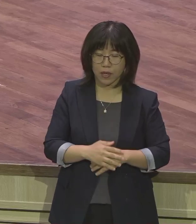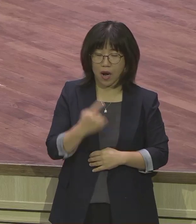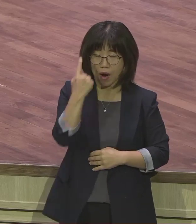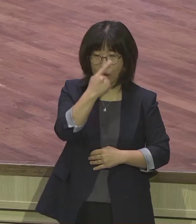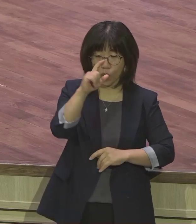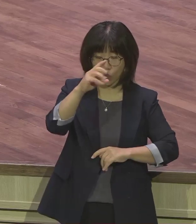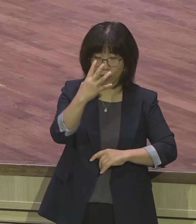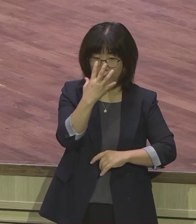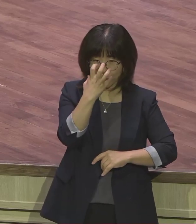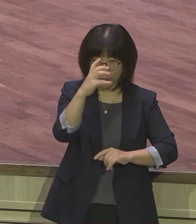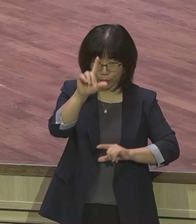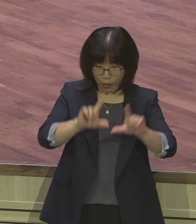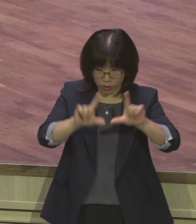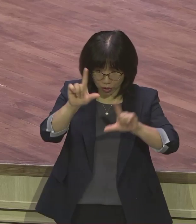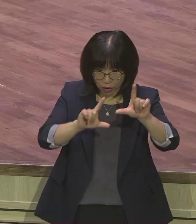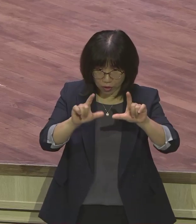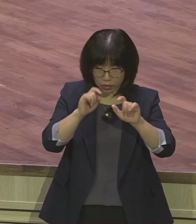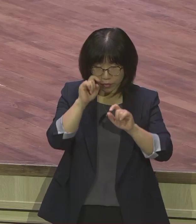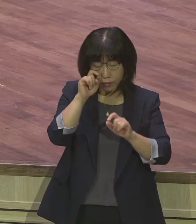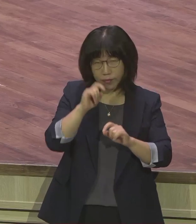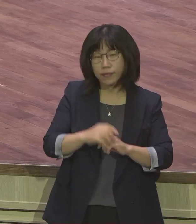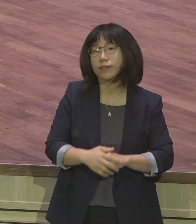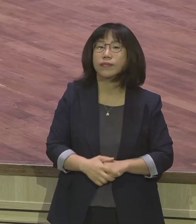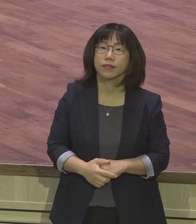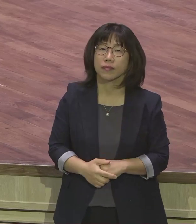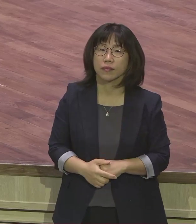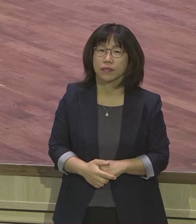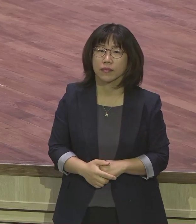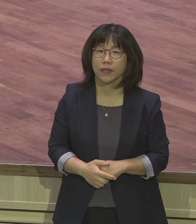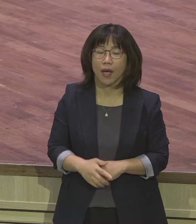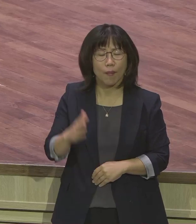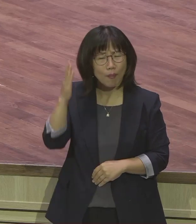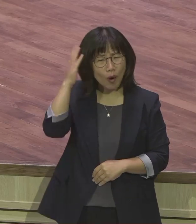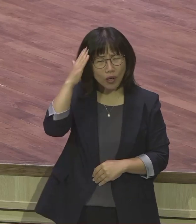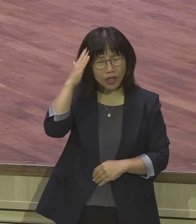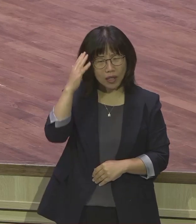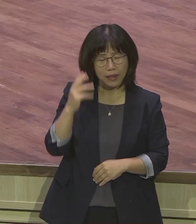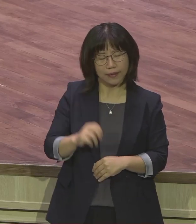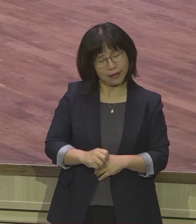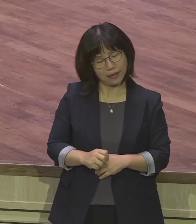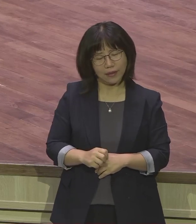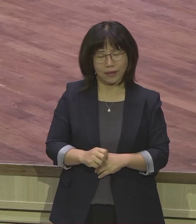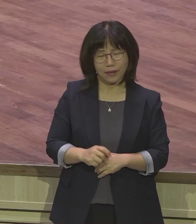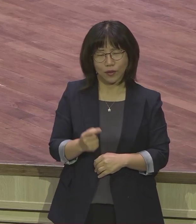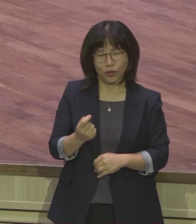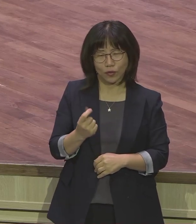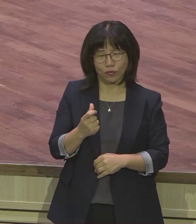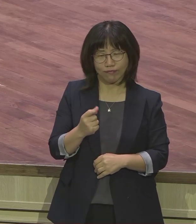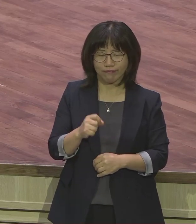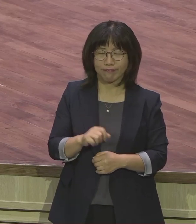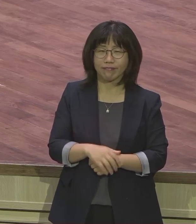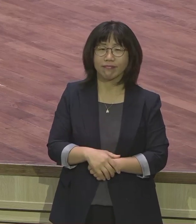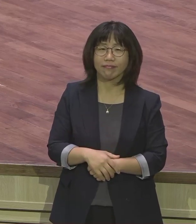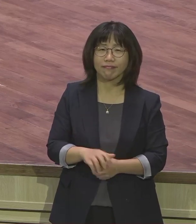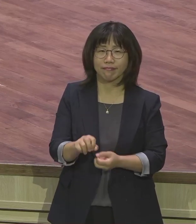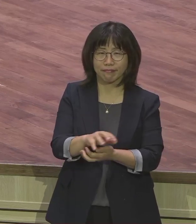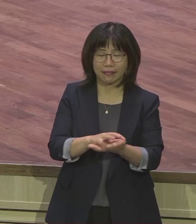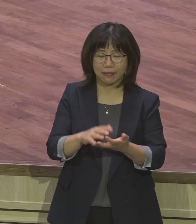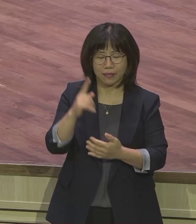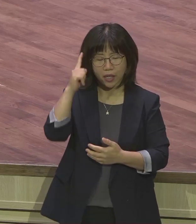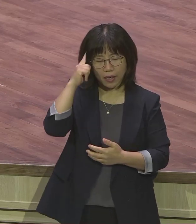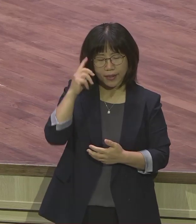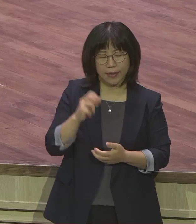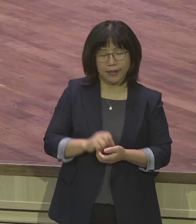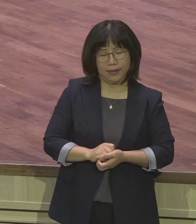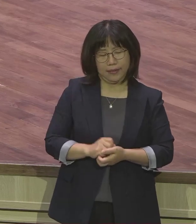표정들을 보면 물론 그 사람들이 머리 형태나 이것이 우리나라와 좀 다르긴 하지만 머리가